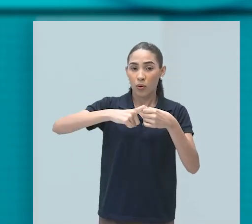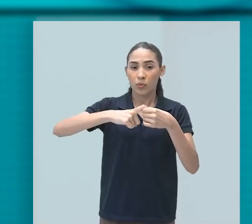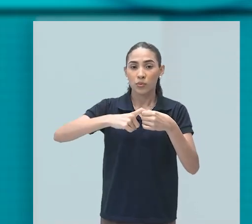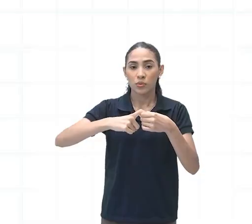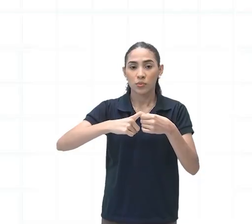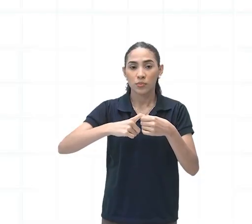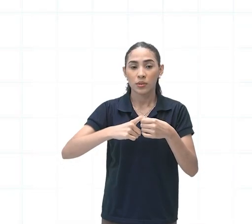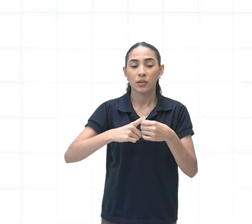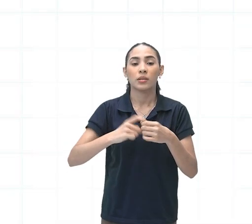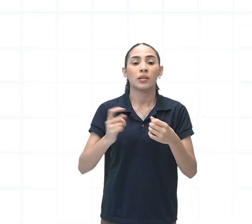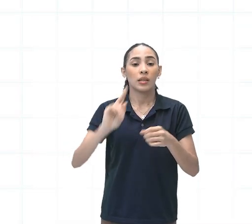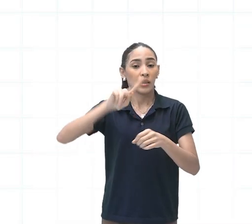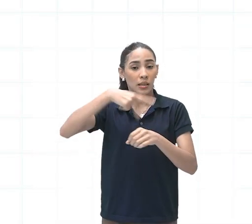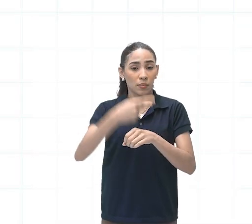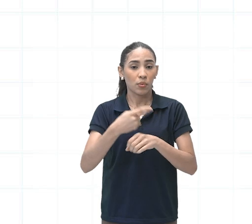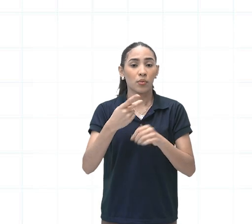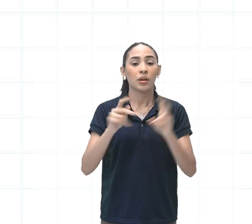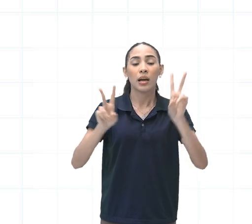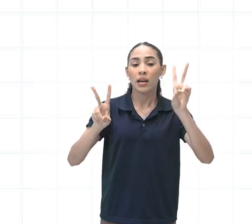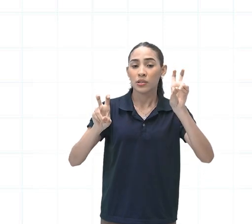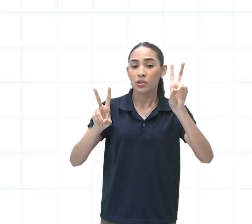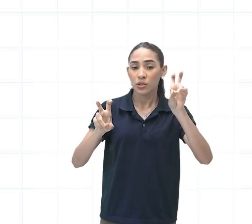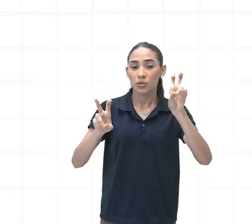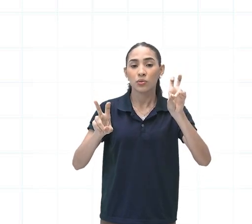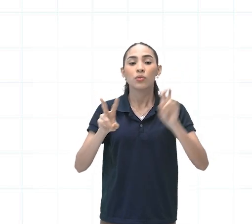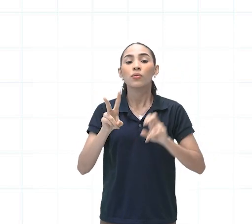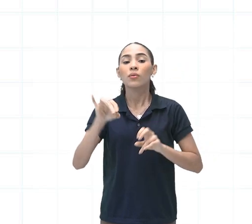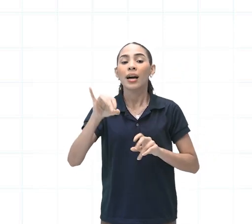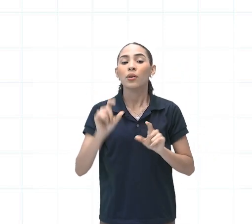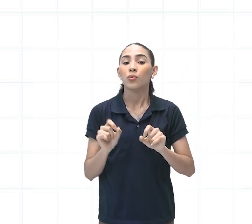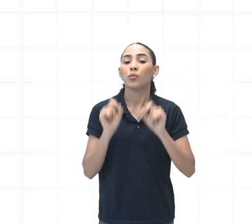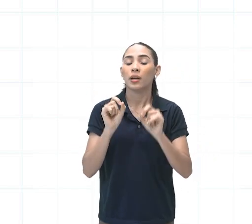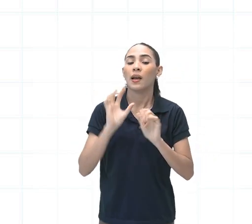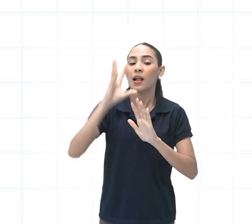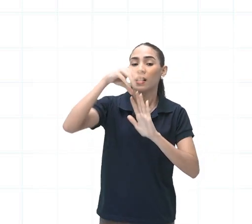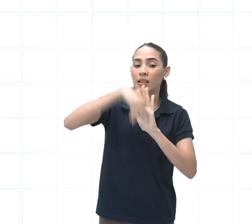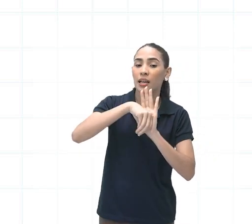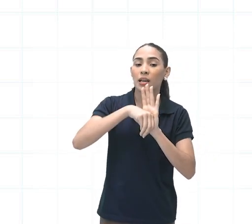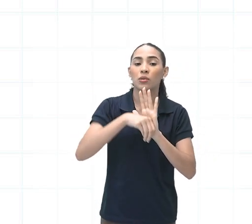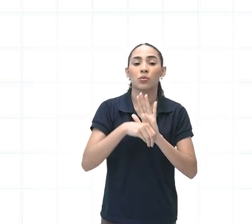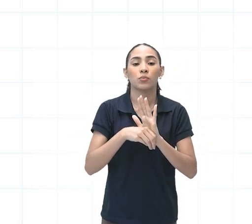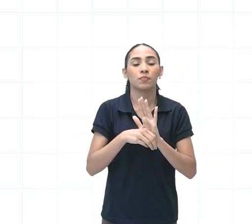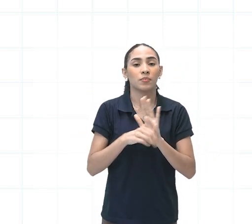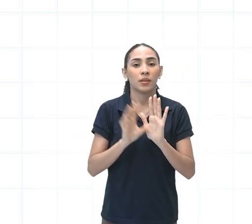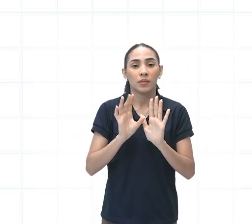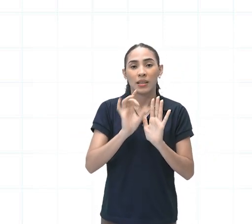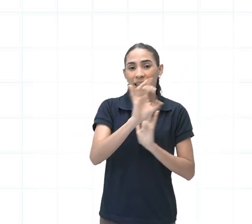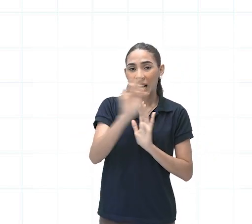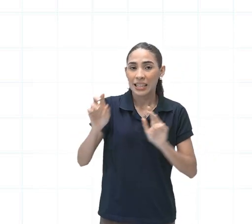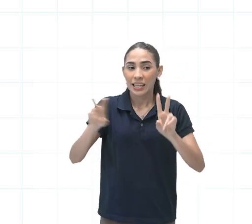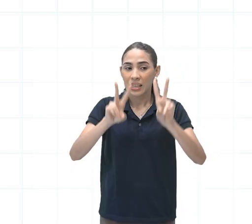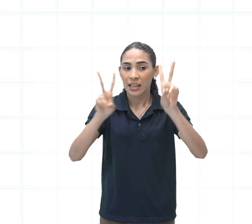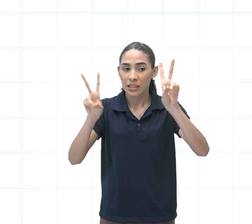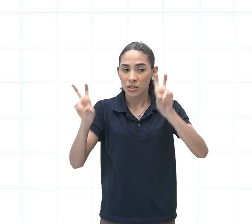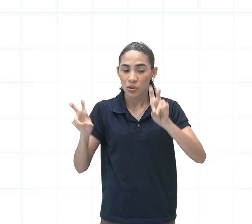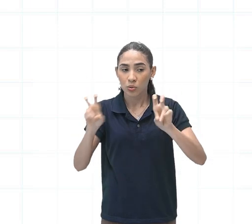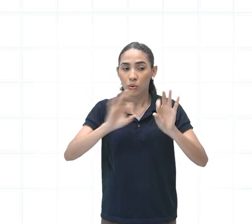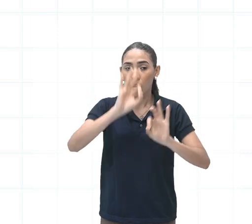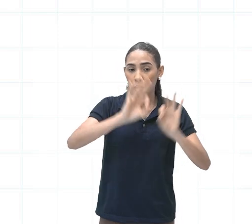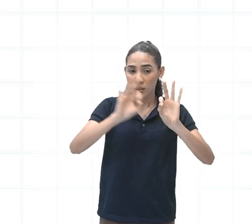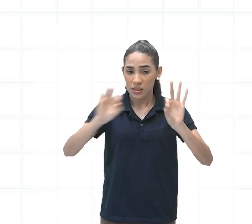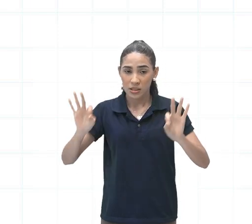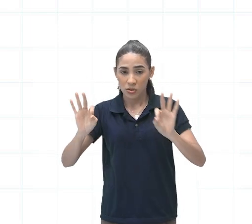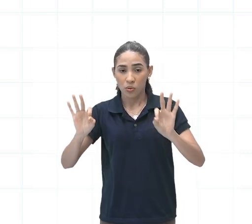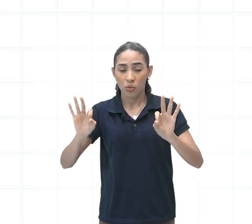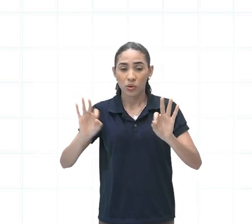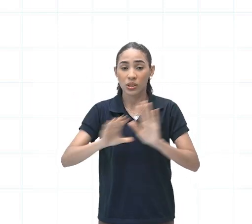ainda, que depois, né, esses títulos vão estar dentro de cada título, organizações em capítulos e